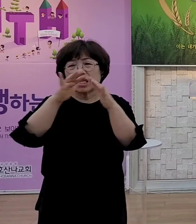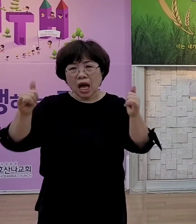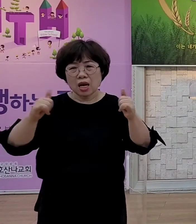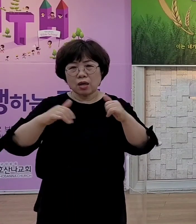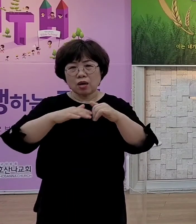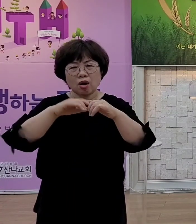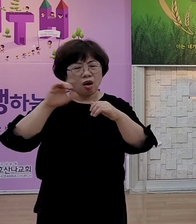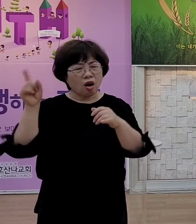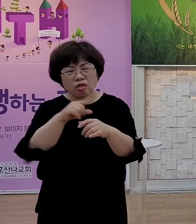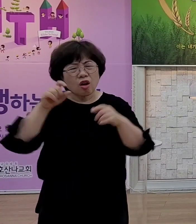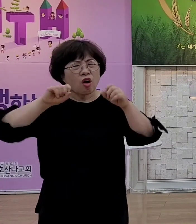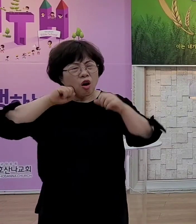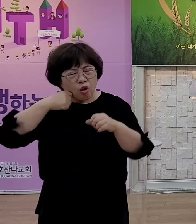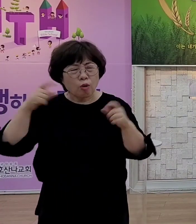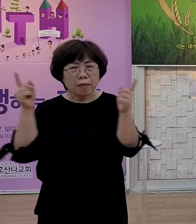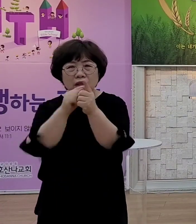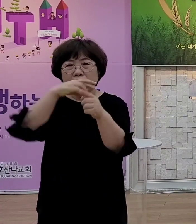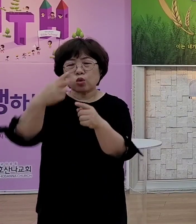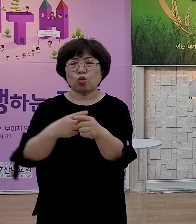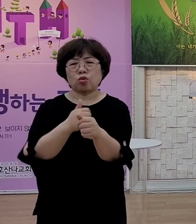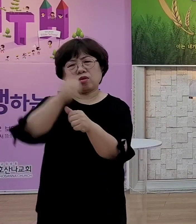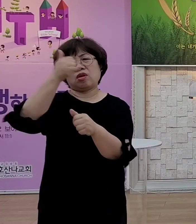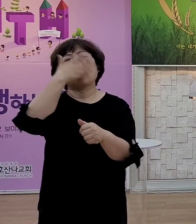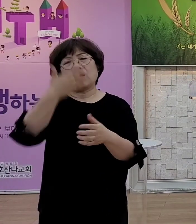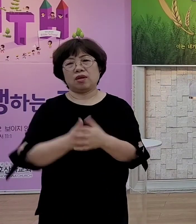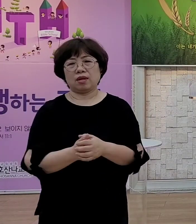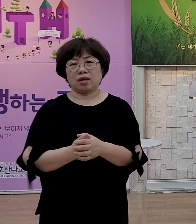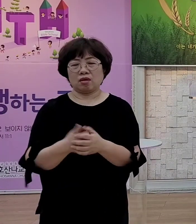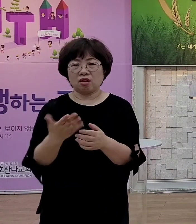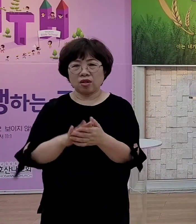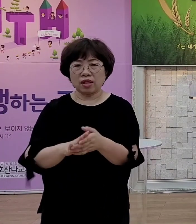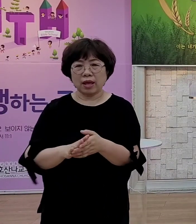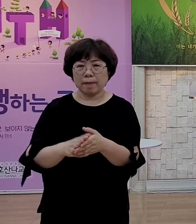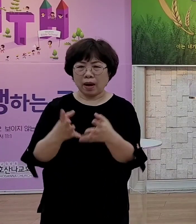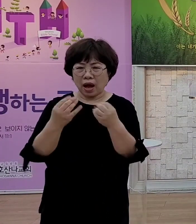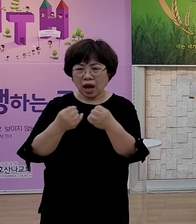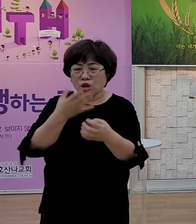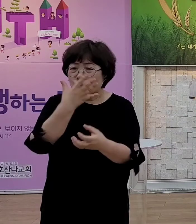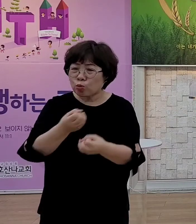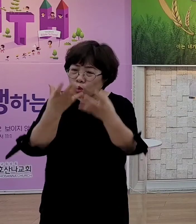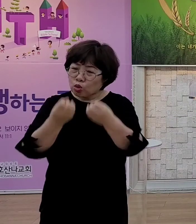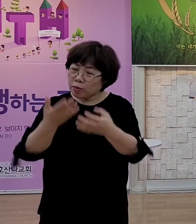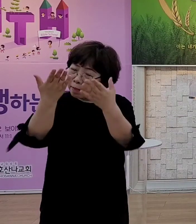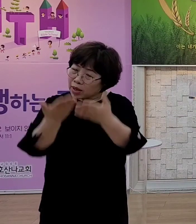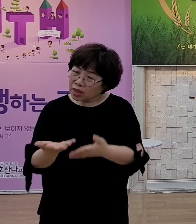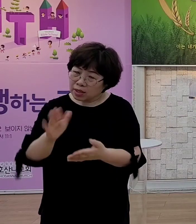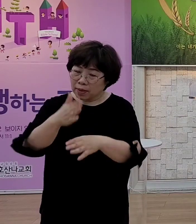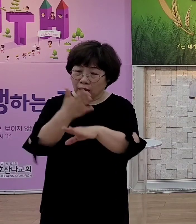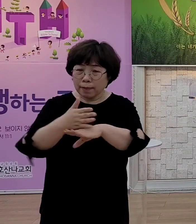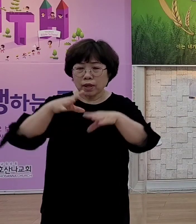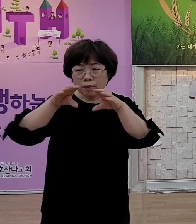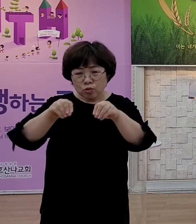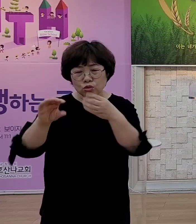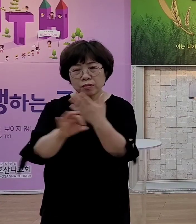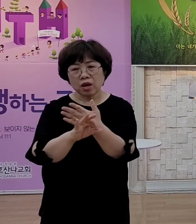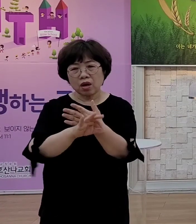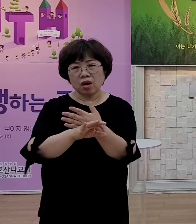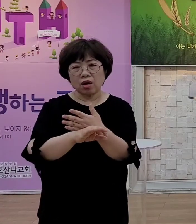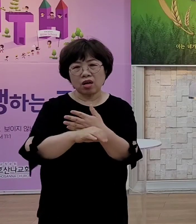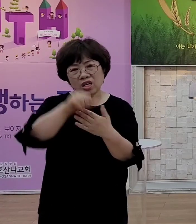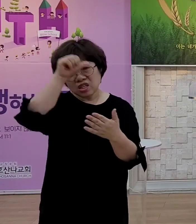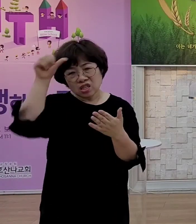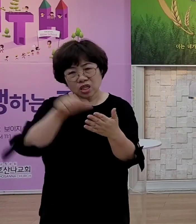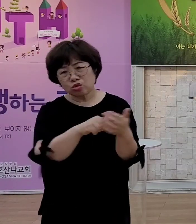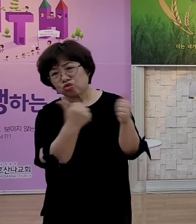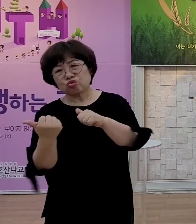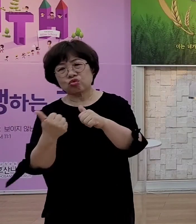있어요. 근데 아무리 많은 것을 가지고 있어도 감사가 끊겼잖아요. 그 입에서 불평과 불만만 나오는 사람 있잖아요. 그 인생은